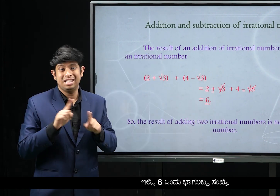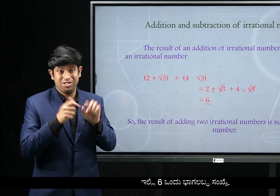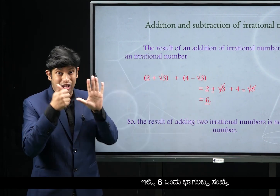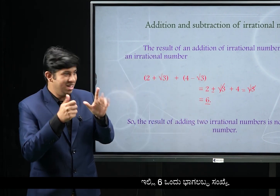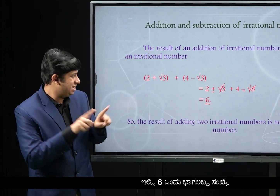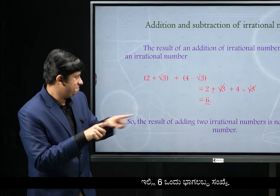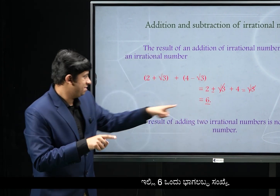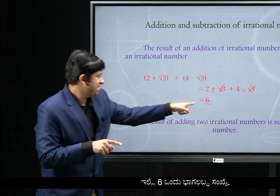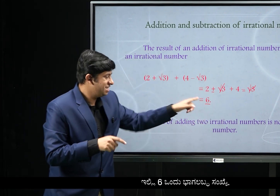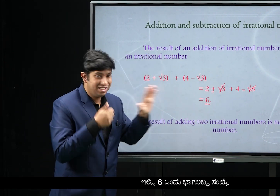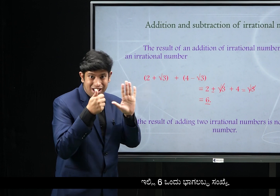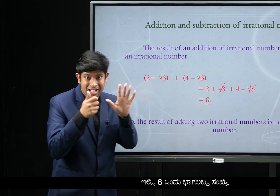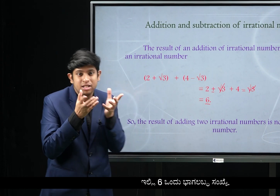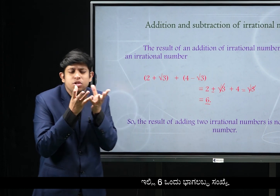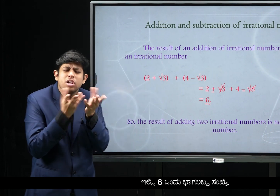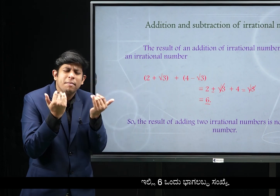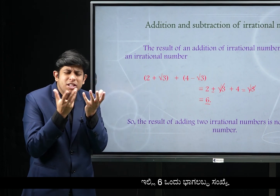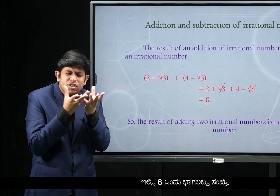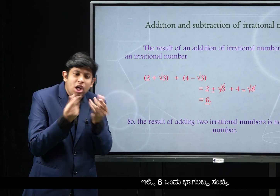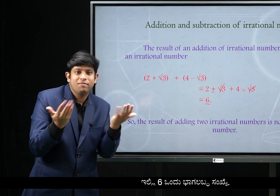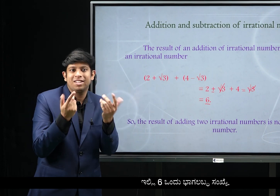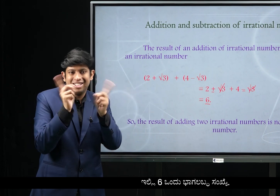ಇಲ್ಲಿ 6 ಒಂದು ಭಾಗಲಬ್ಧ ಸಂಖ್ಯೆ.